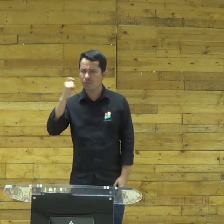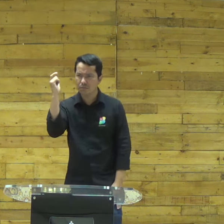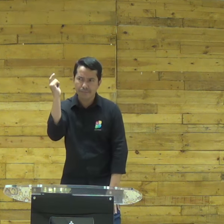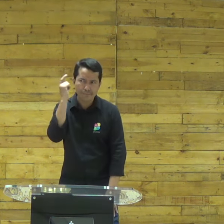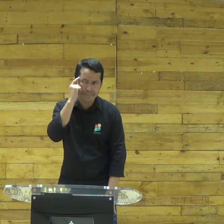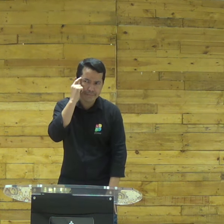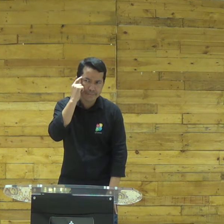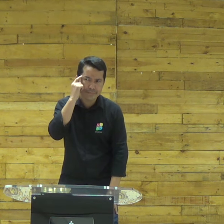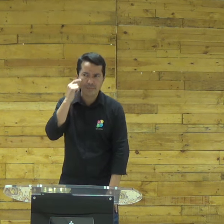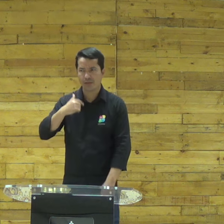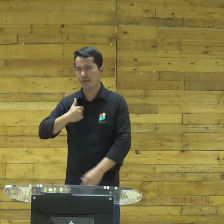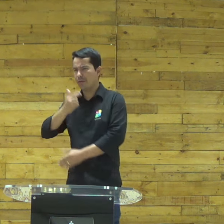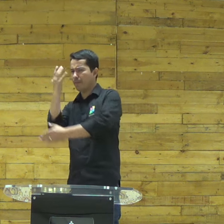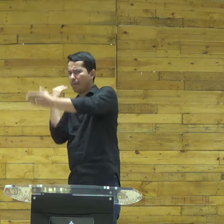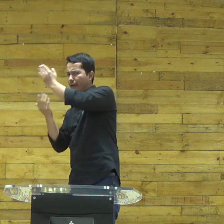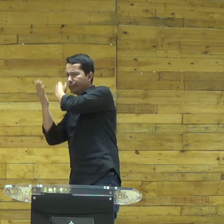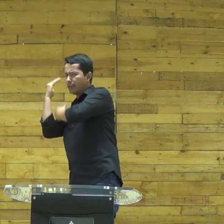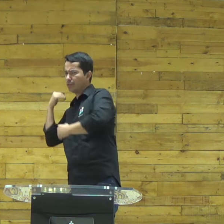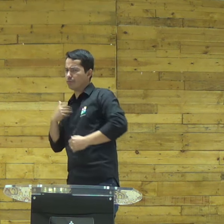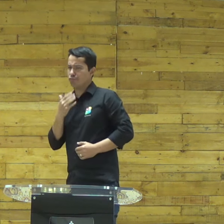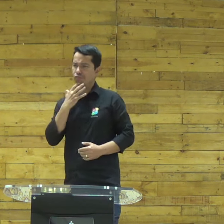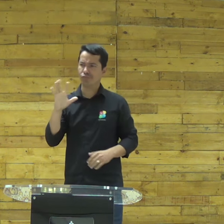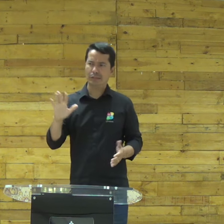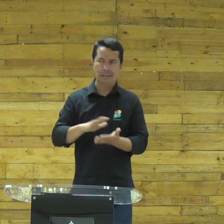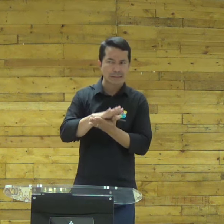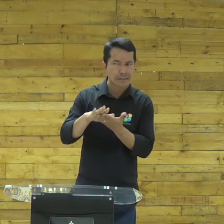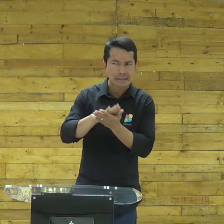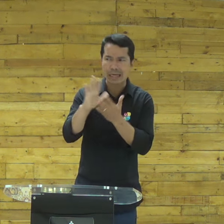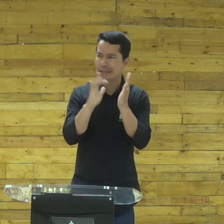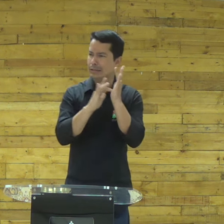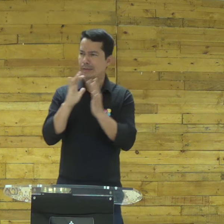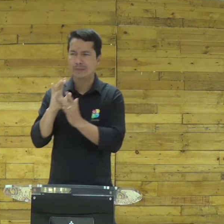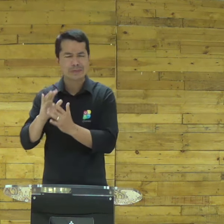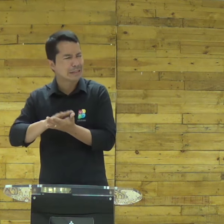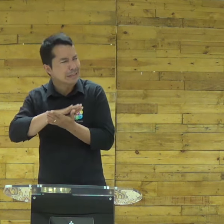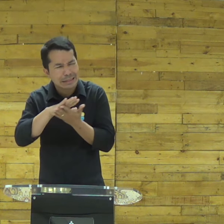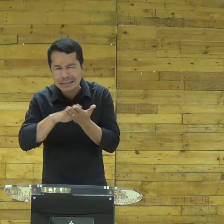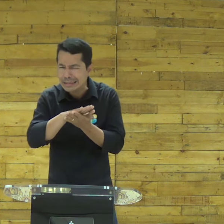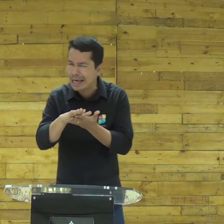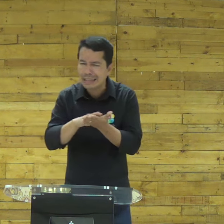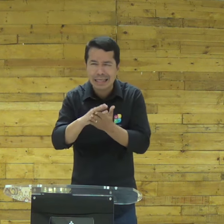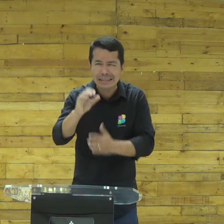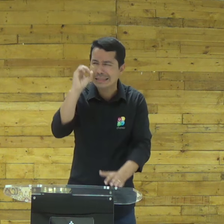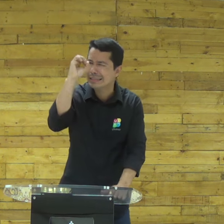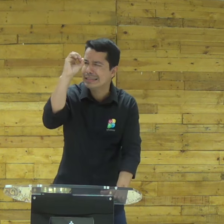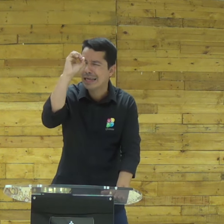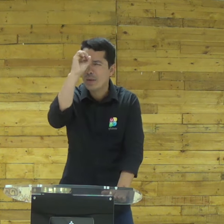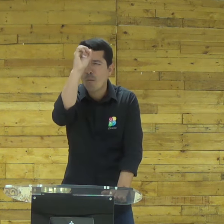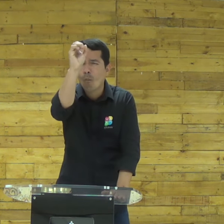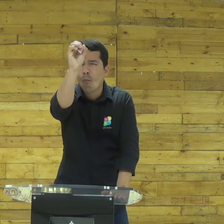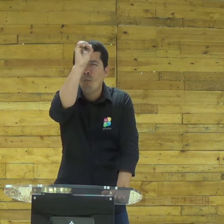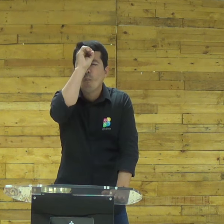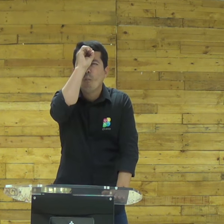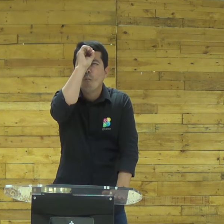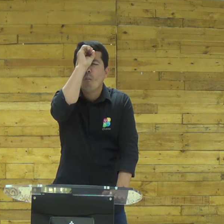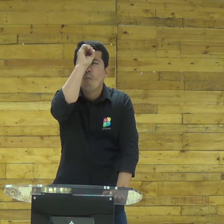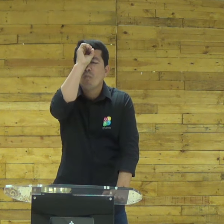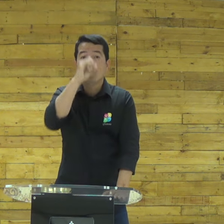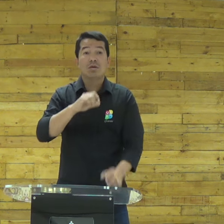então eu fico pensando no passado eu não conhecia Jesus nada vivia